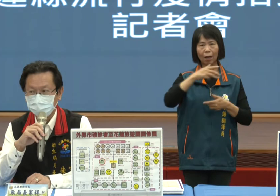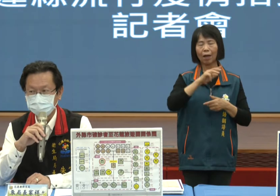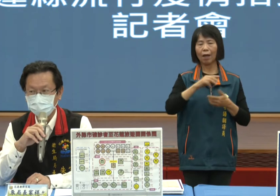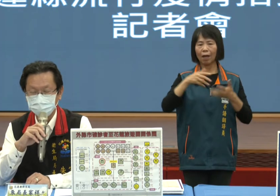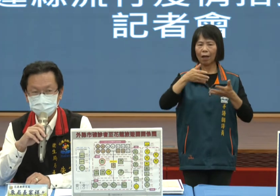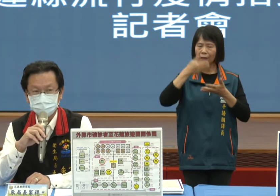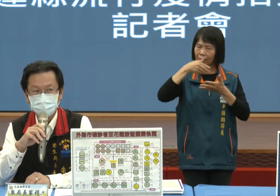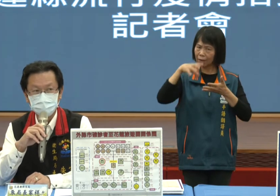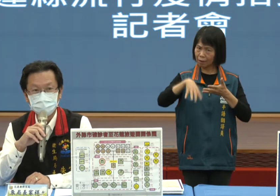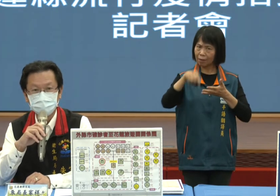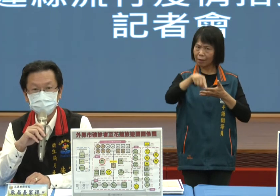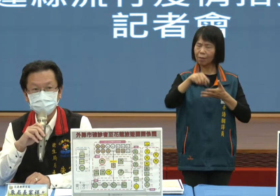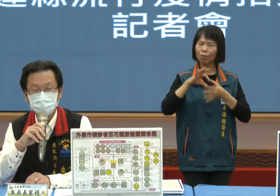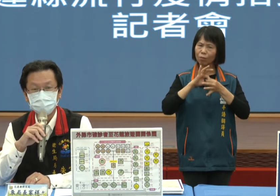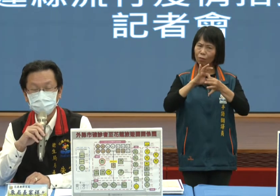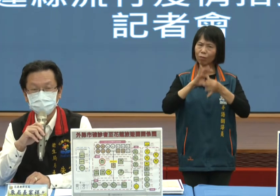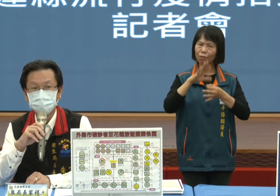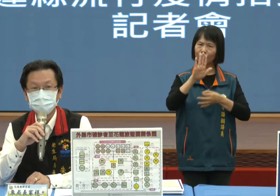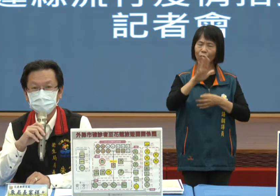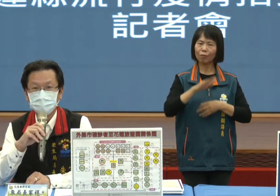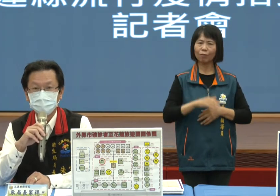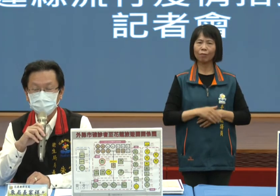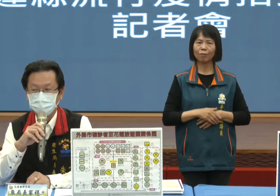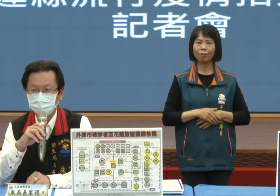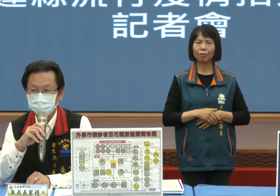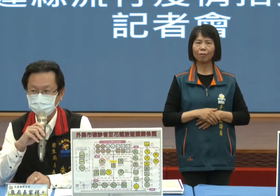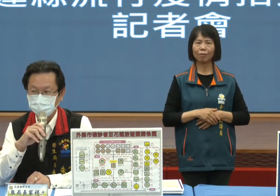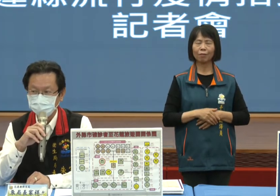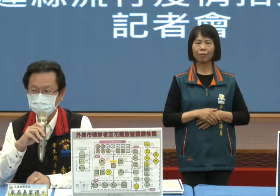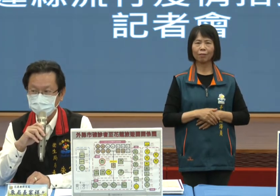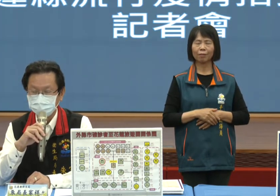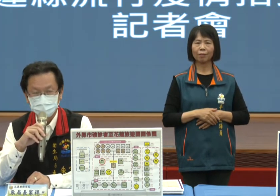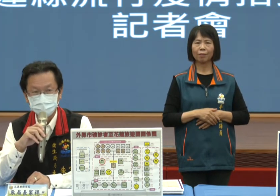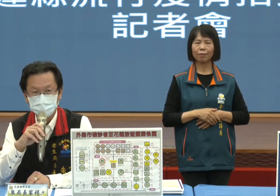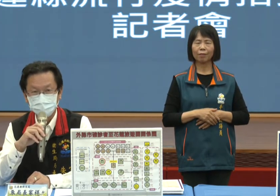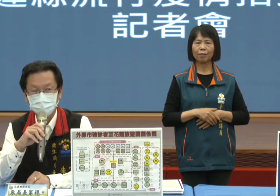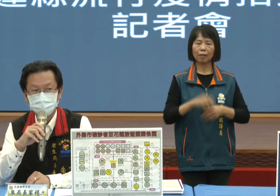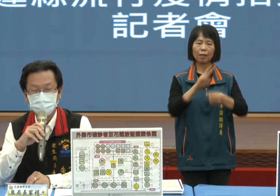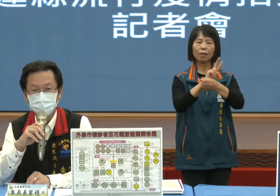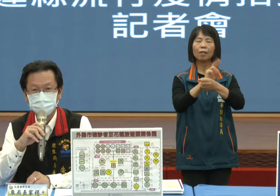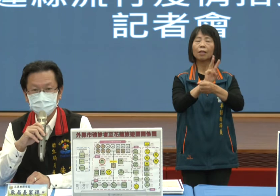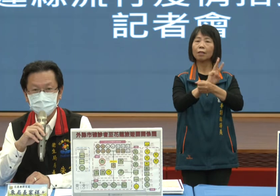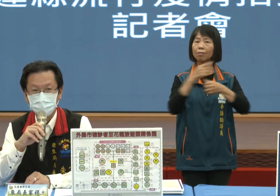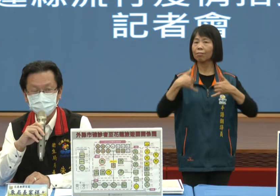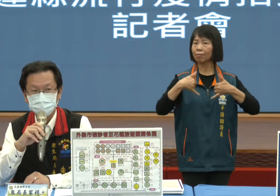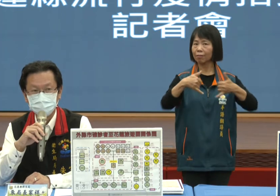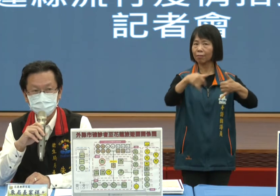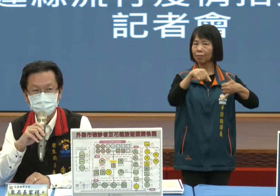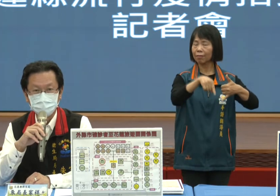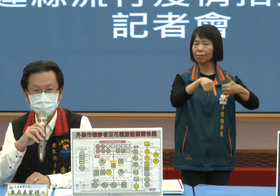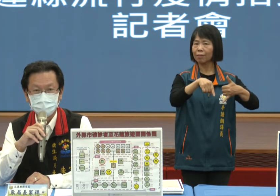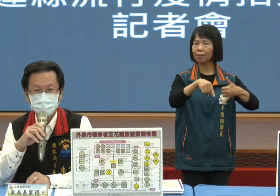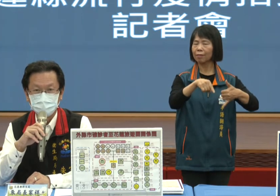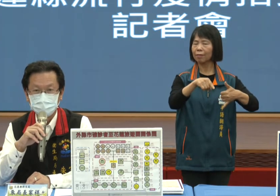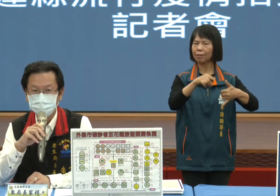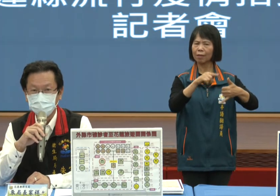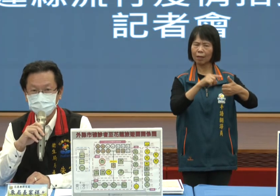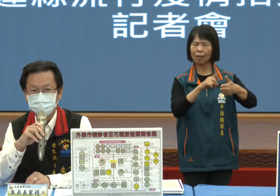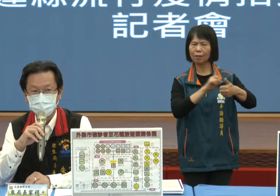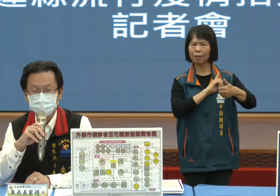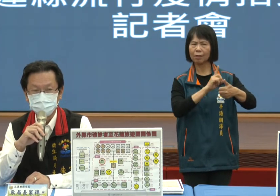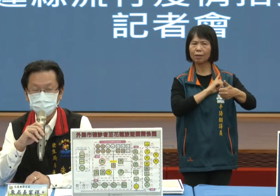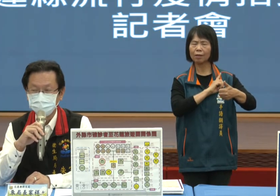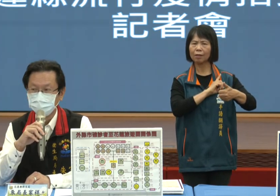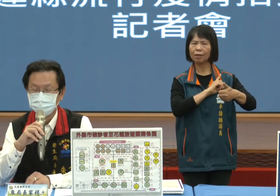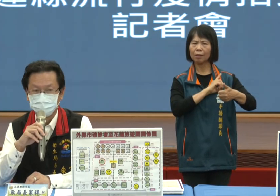我们这个奥斯卡美食餐厅有相关性，那它位在民生路上面，它本身是一个音乐